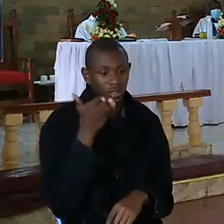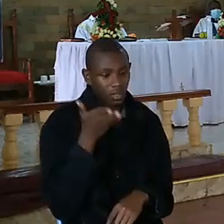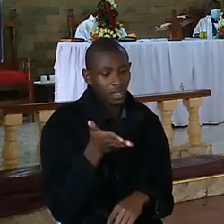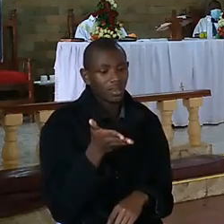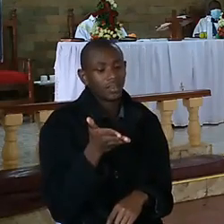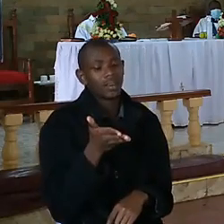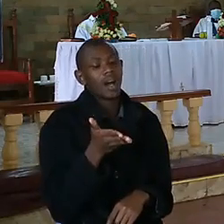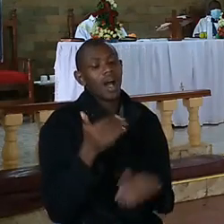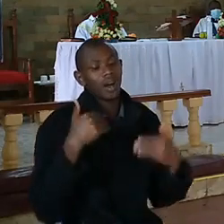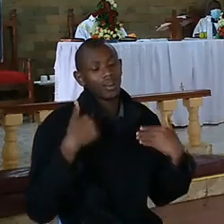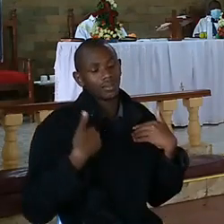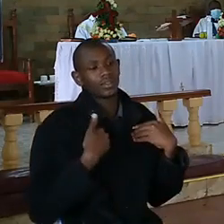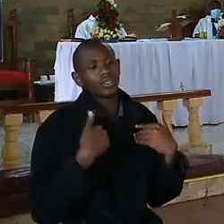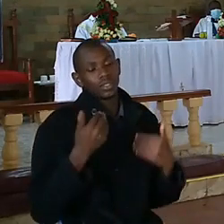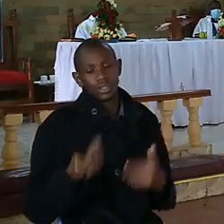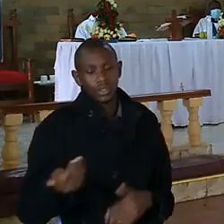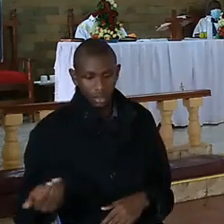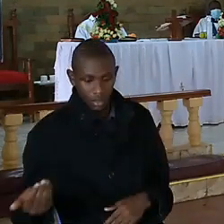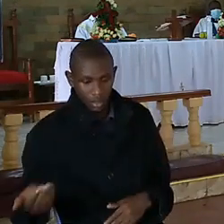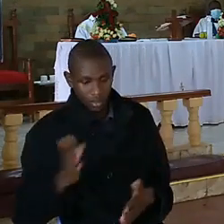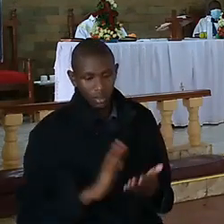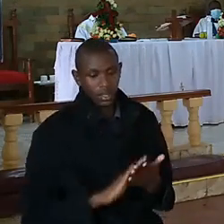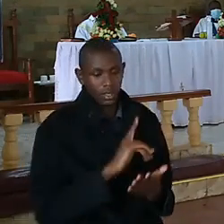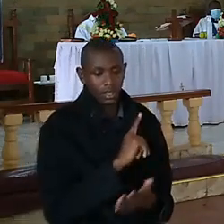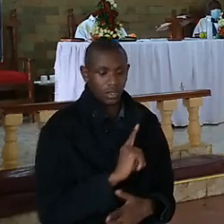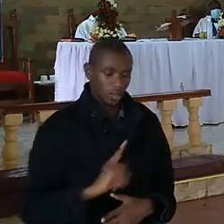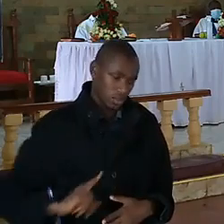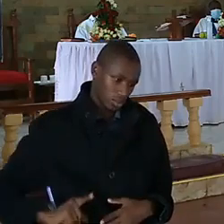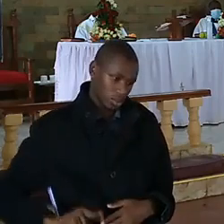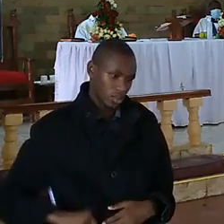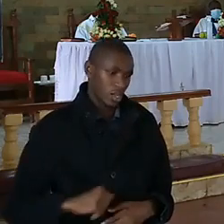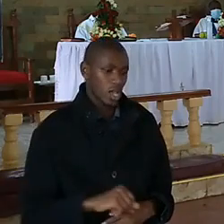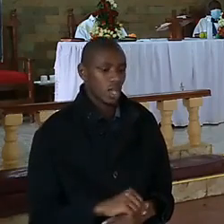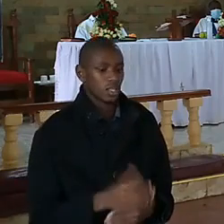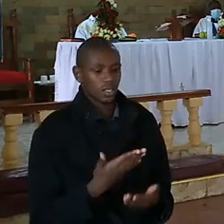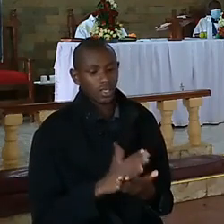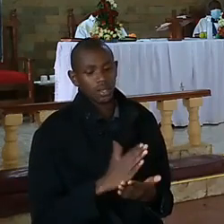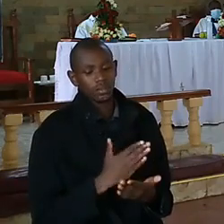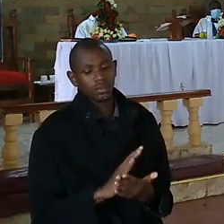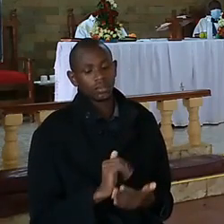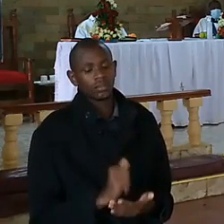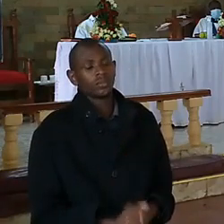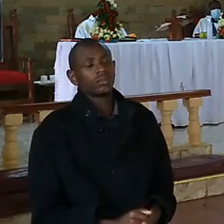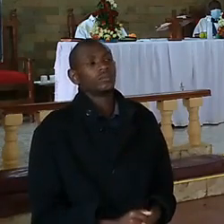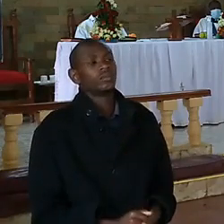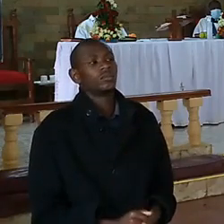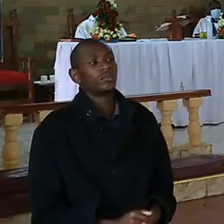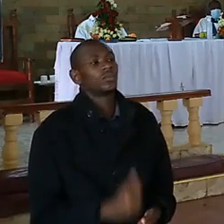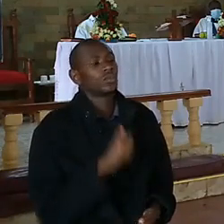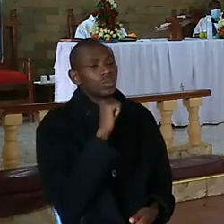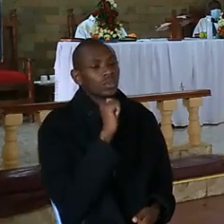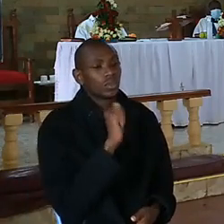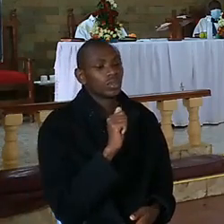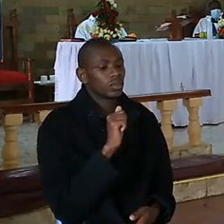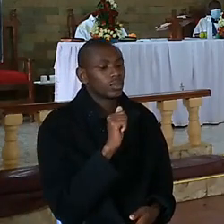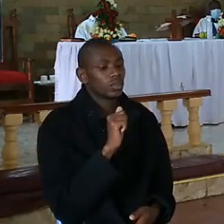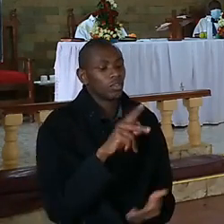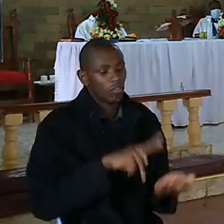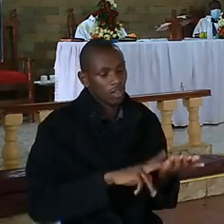arutwo turagoca ngai ni tondu uria mekite nonashi agehihi matana kinyaniria gikiro kiria mangirerireire